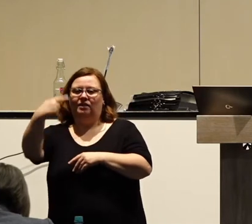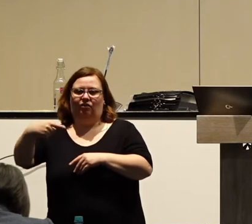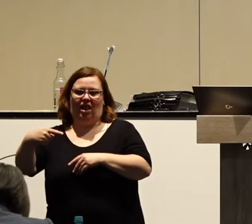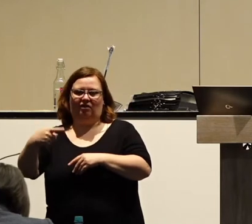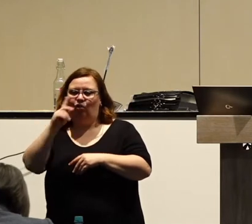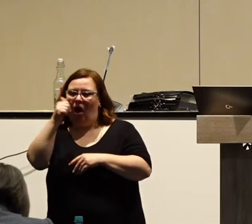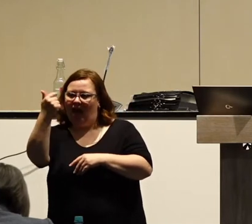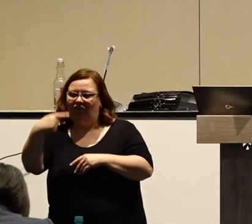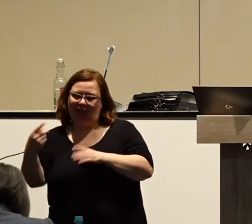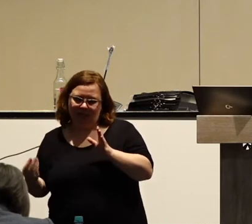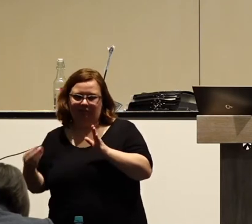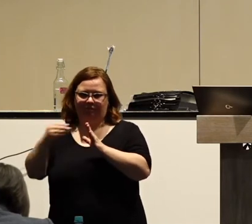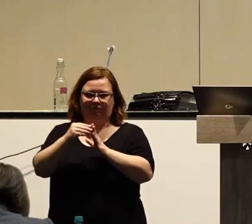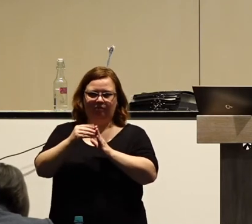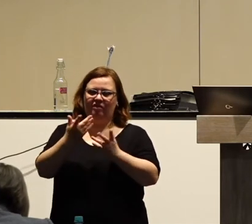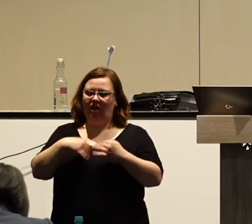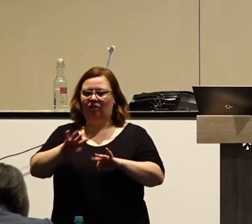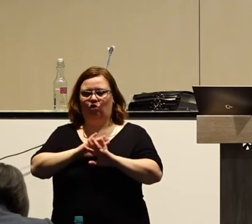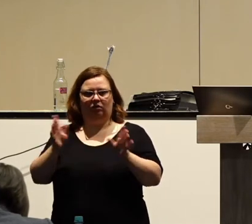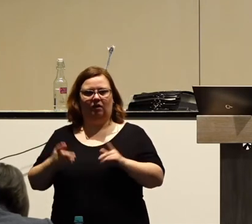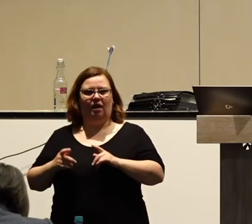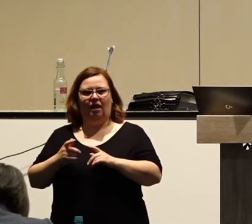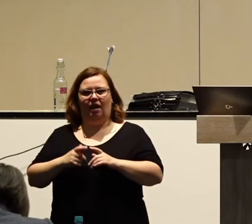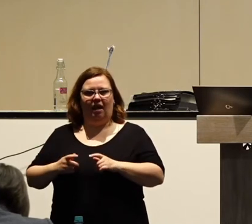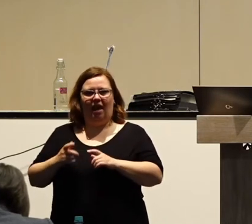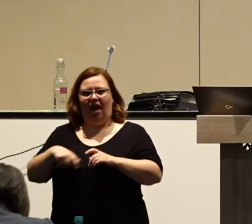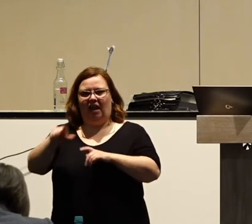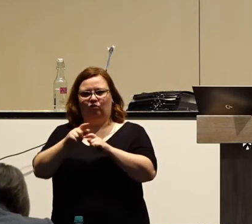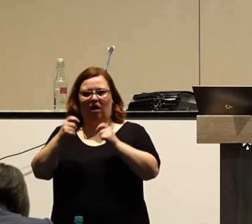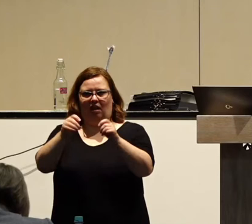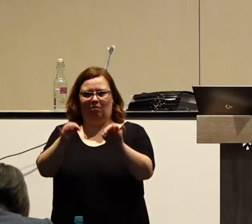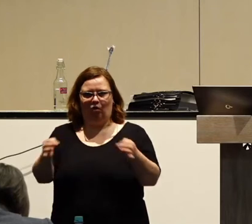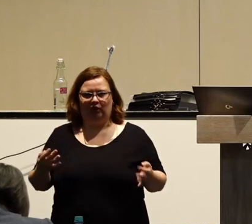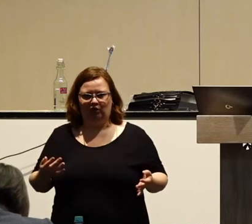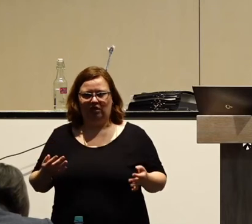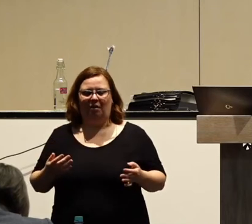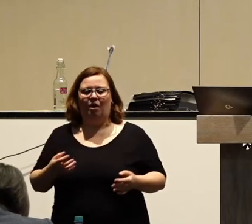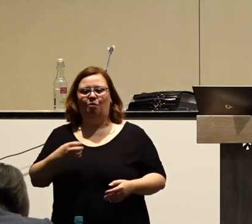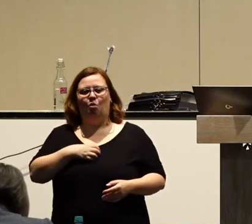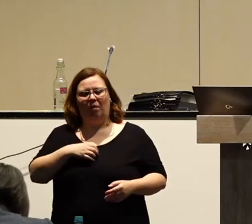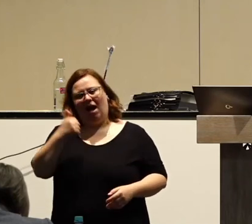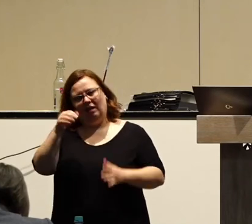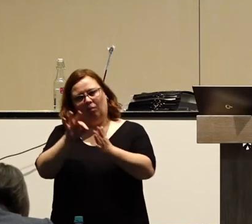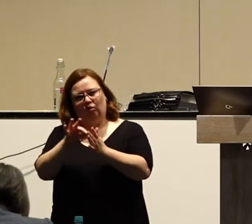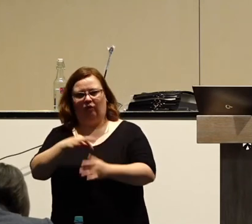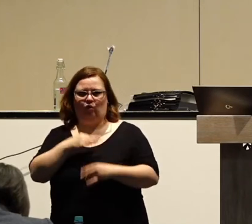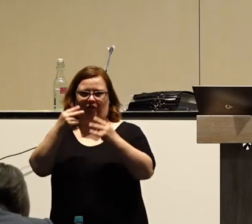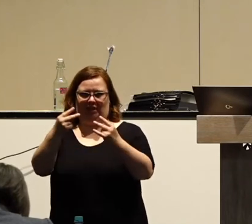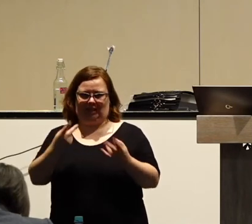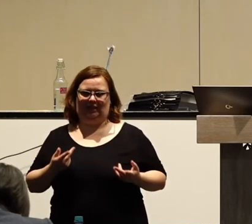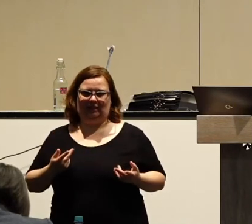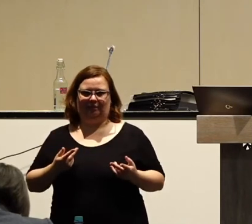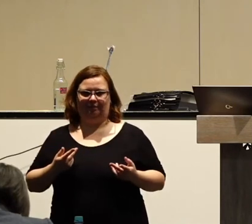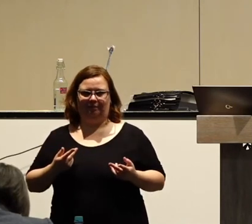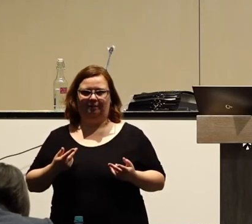wenn dieser eine Punkt noch dabei gewesen wäre, wäre unser Ergänzungsantrag eigentlich obsolet. Problem ist aber, dieser eine Punkt ist sehr, sehr